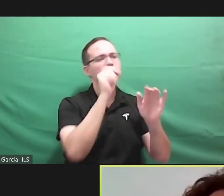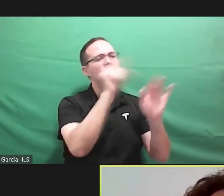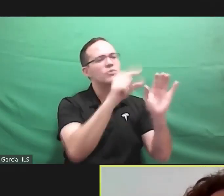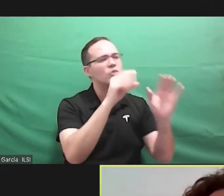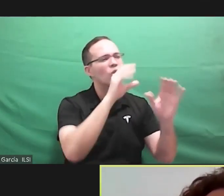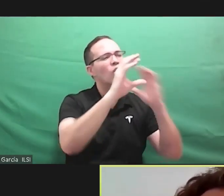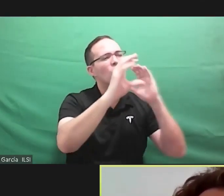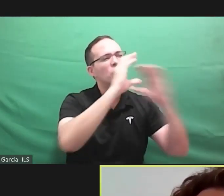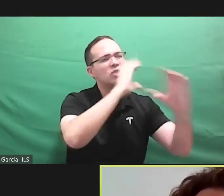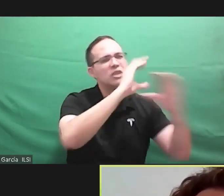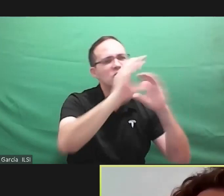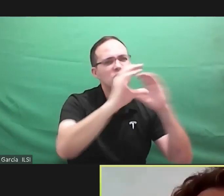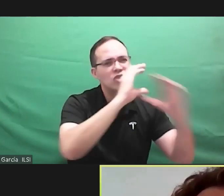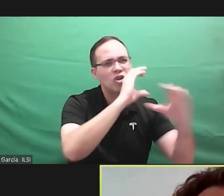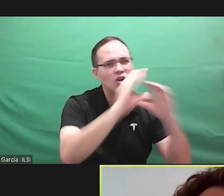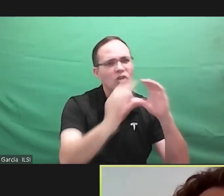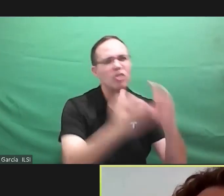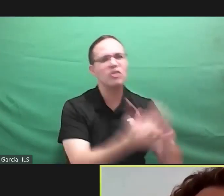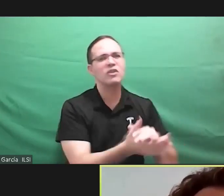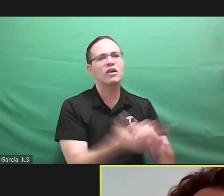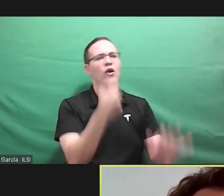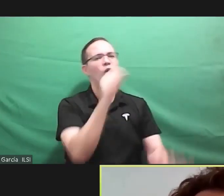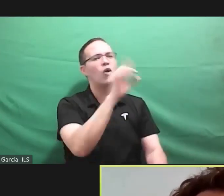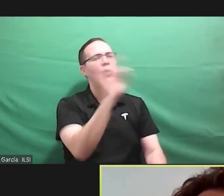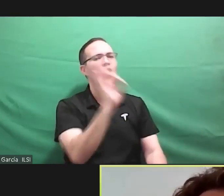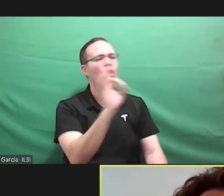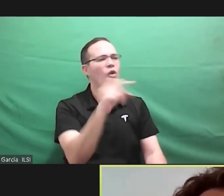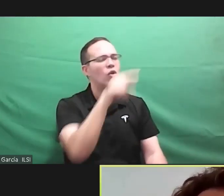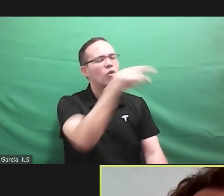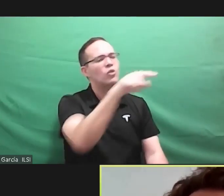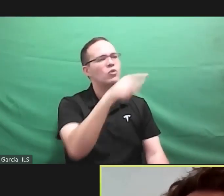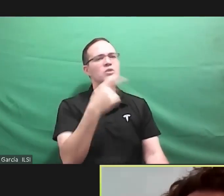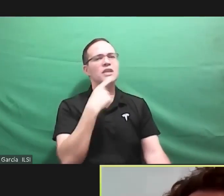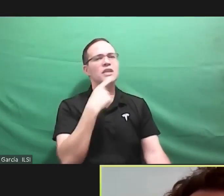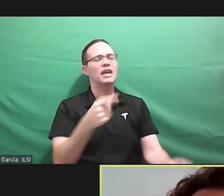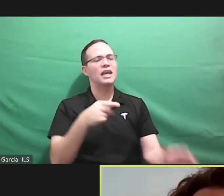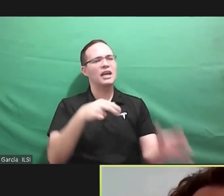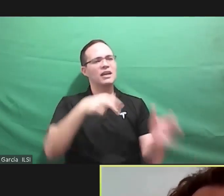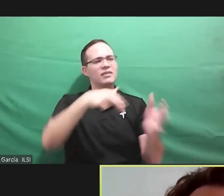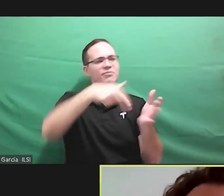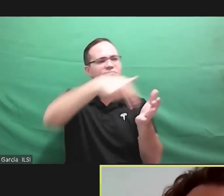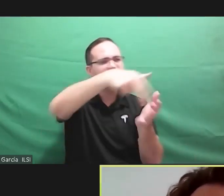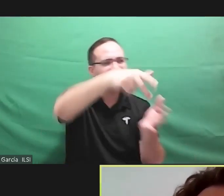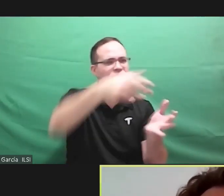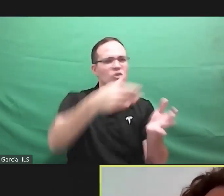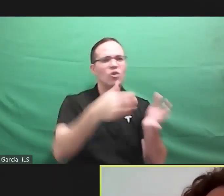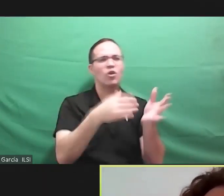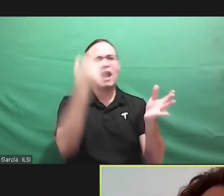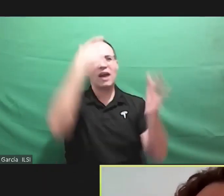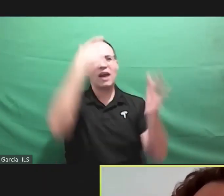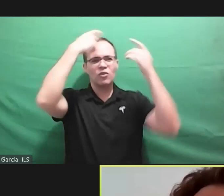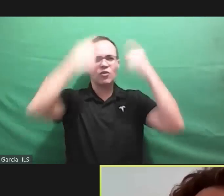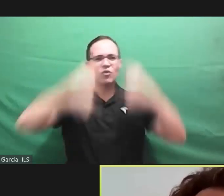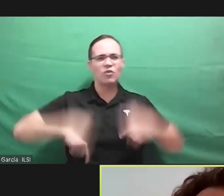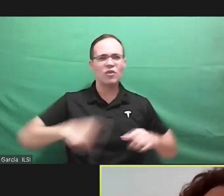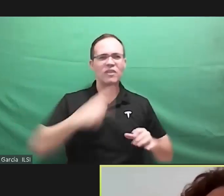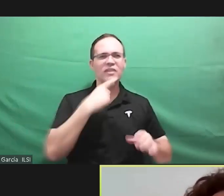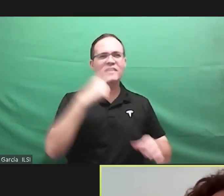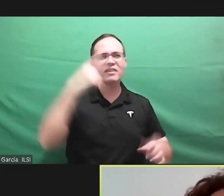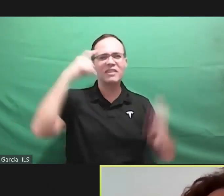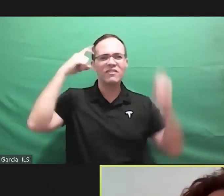También hablamos de la edad de inicio de la dificultad funcional, los factores del entorno que pueden influir en el